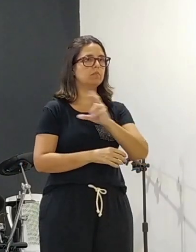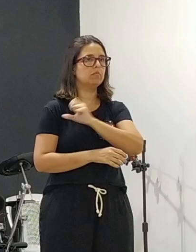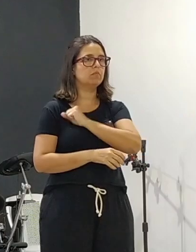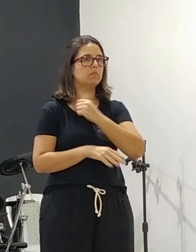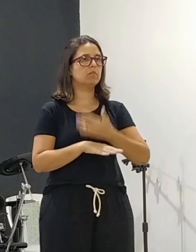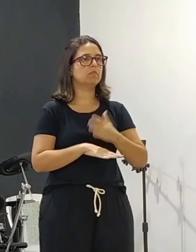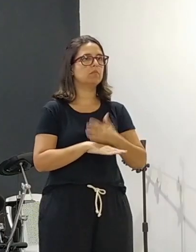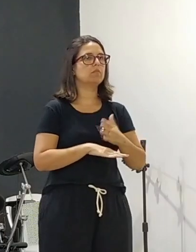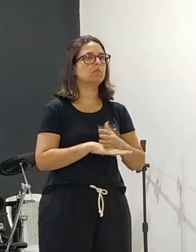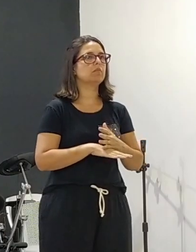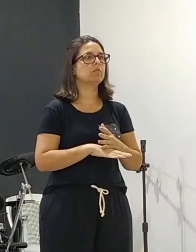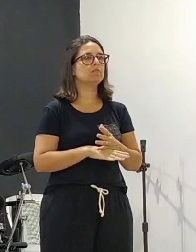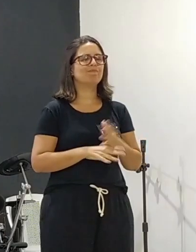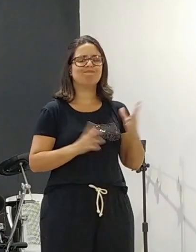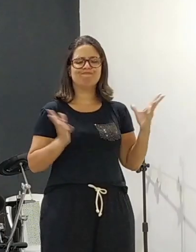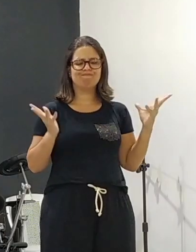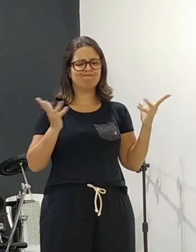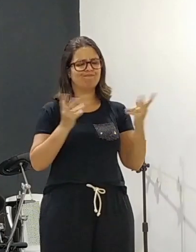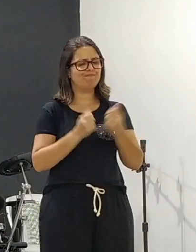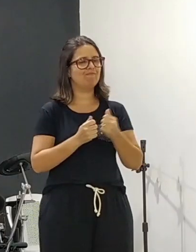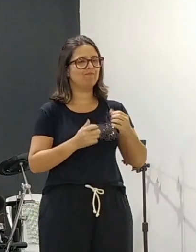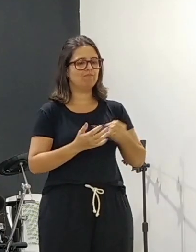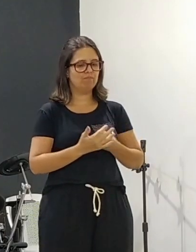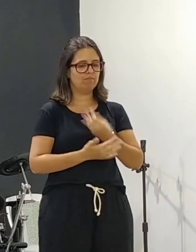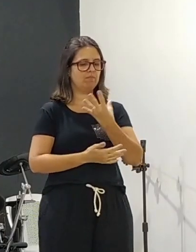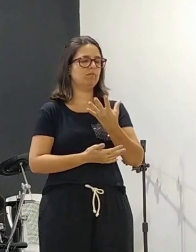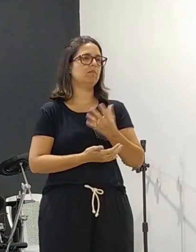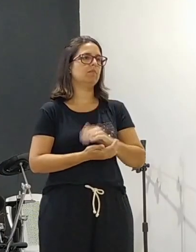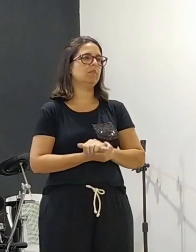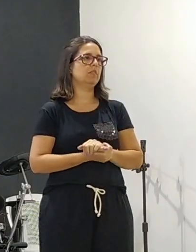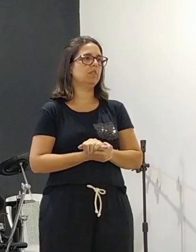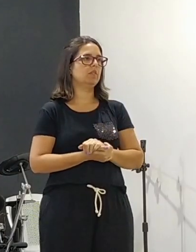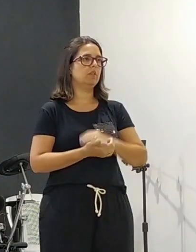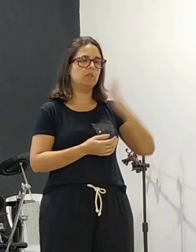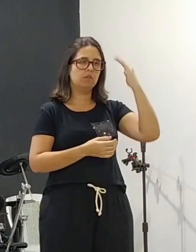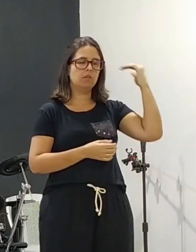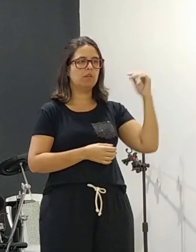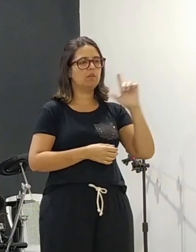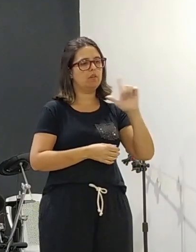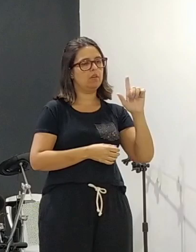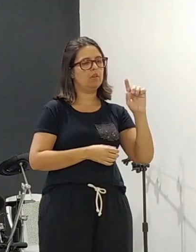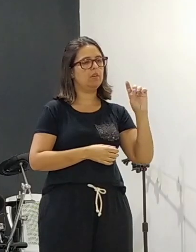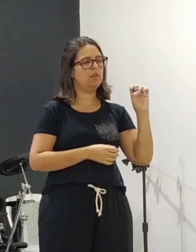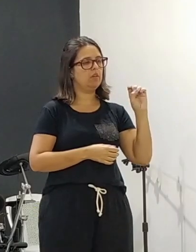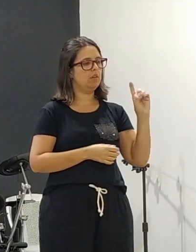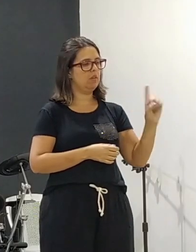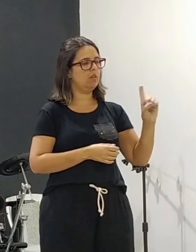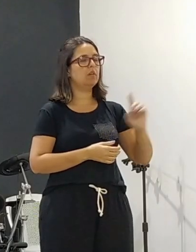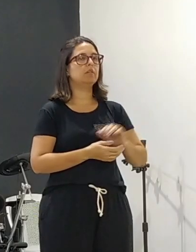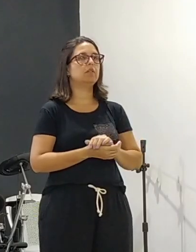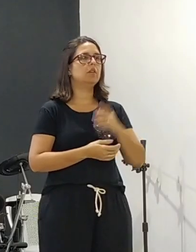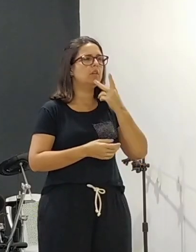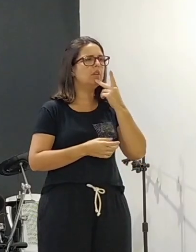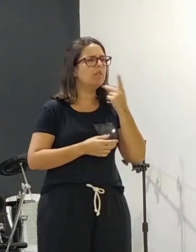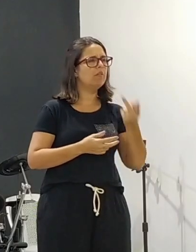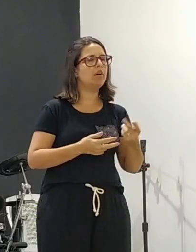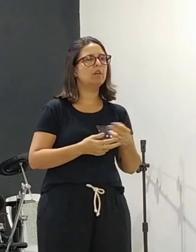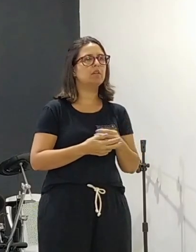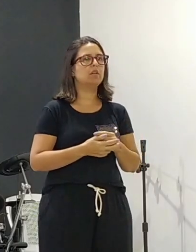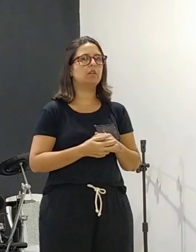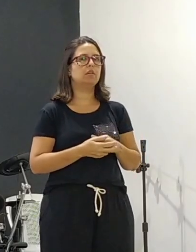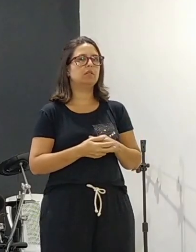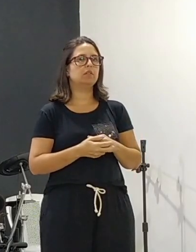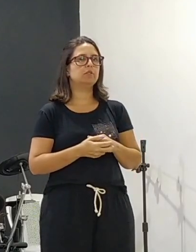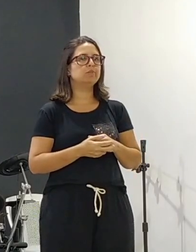treinado. Lindo esse poema de D.L. Moody, né? Então ele fala aqui de todas essas facetas do amor